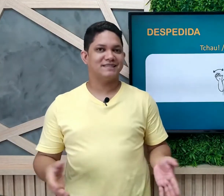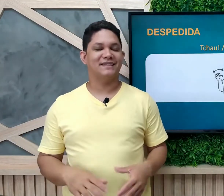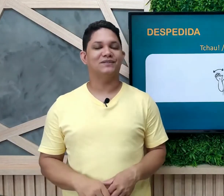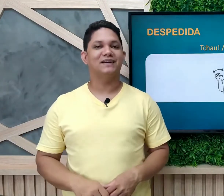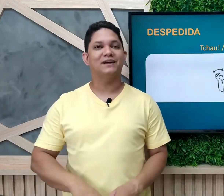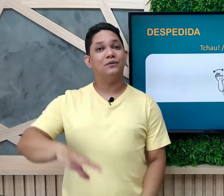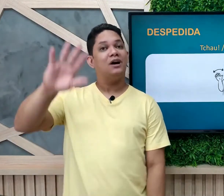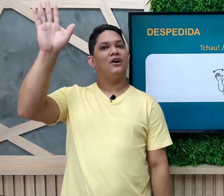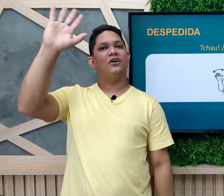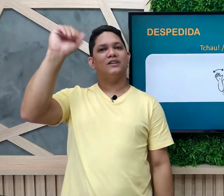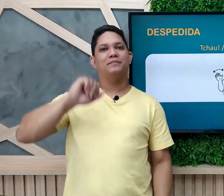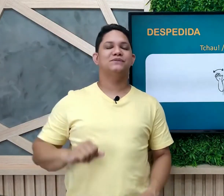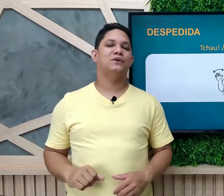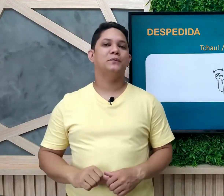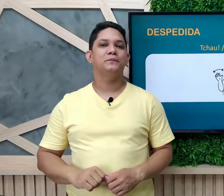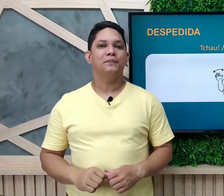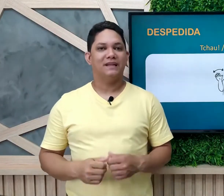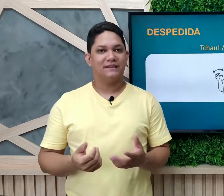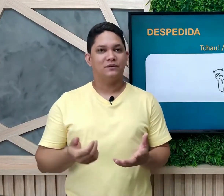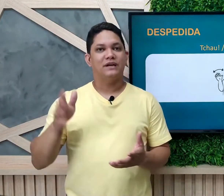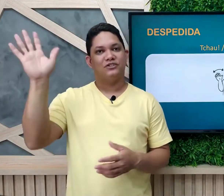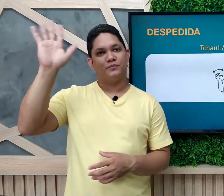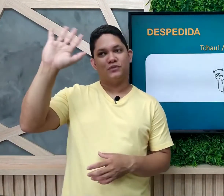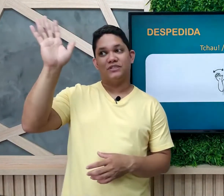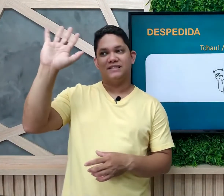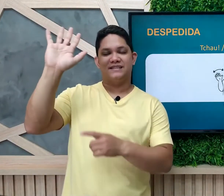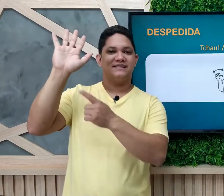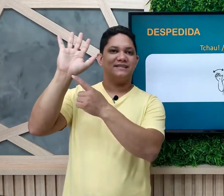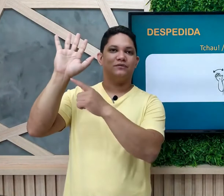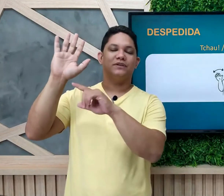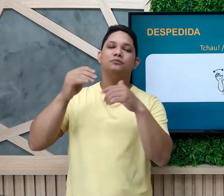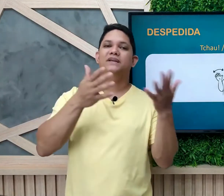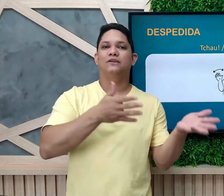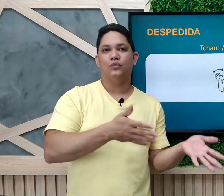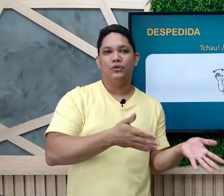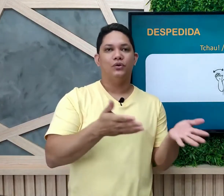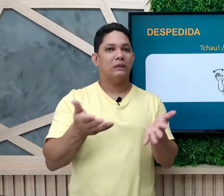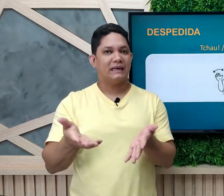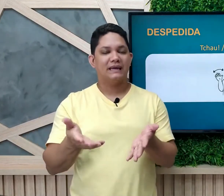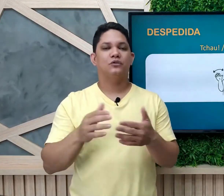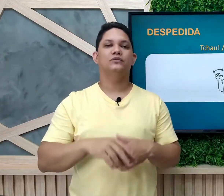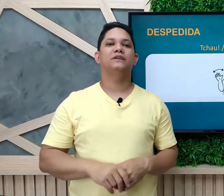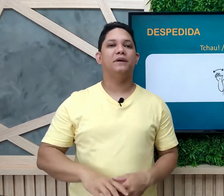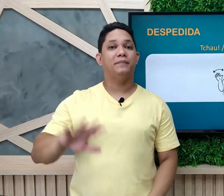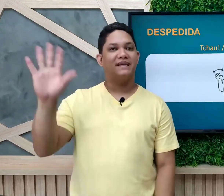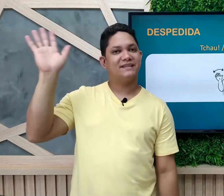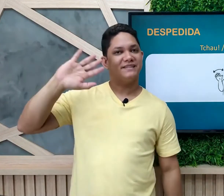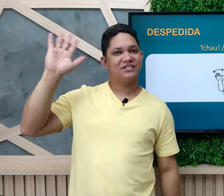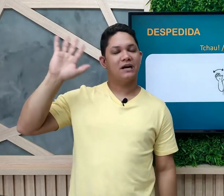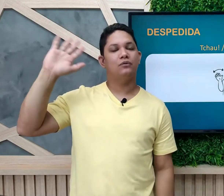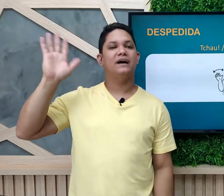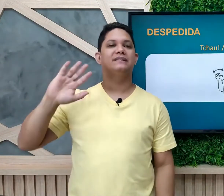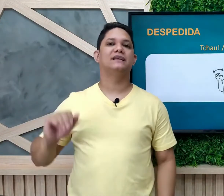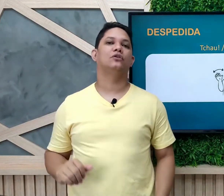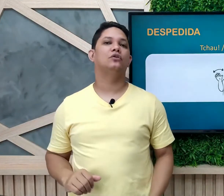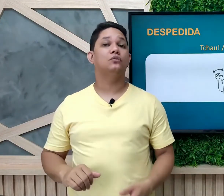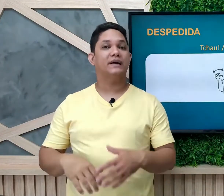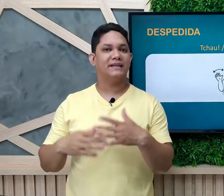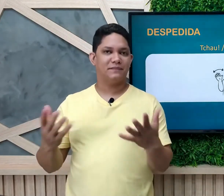aqui no canal. Olá, pessoal! Então, a gente pode utilizar esse sinal tanto para oi, olá, como também para tchau, até logo, até